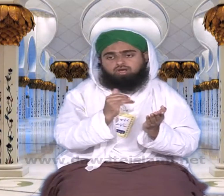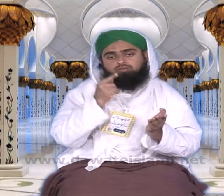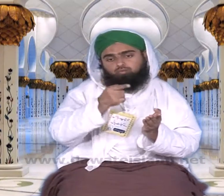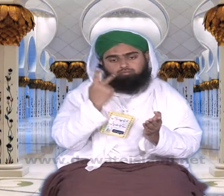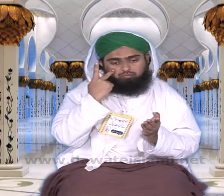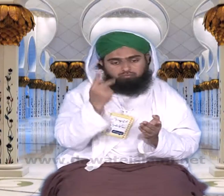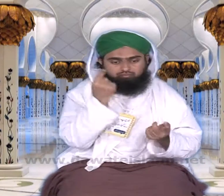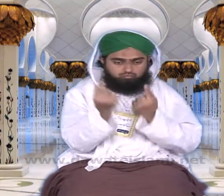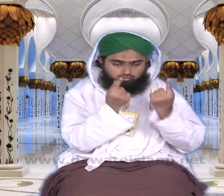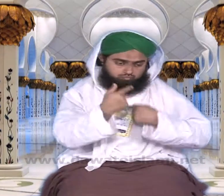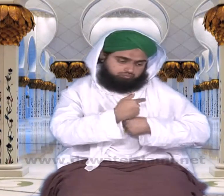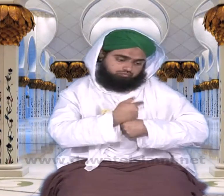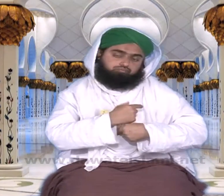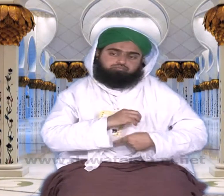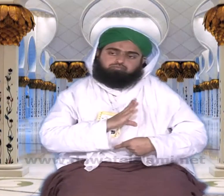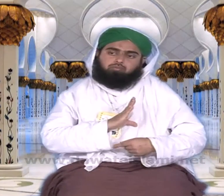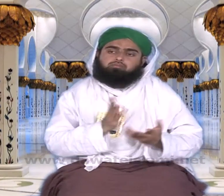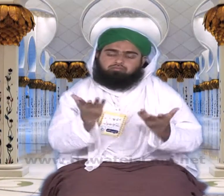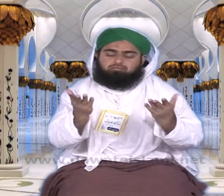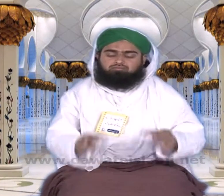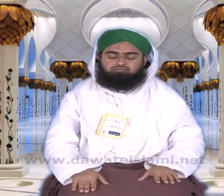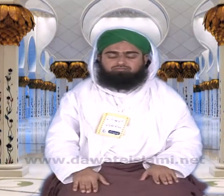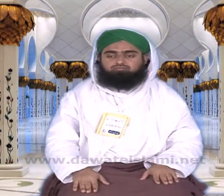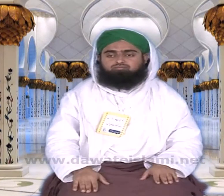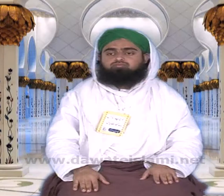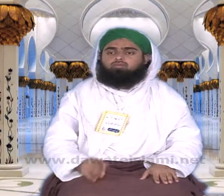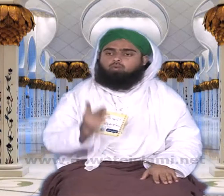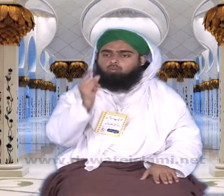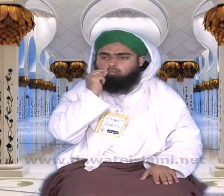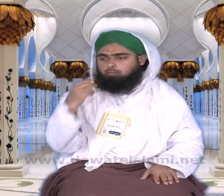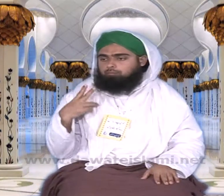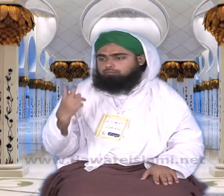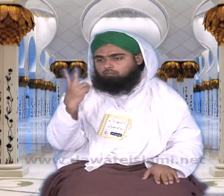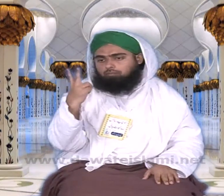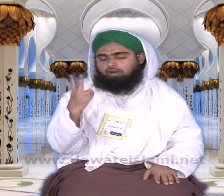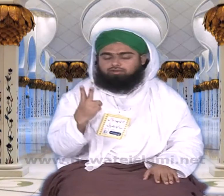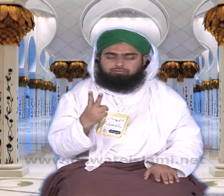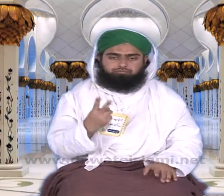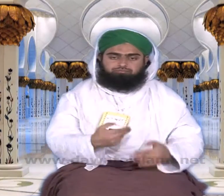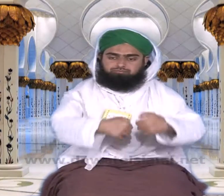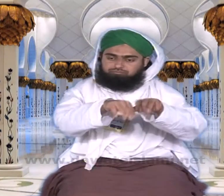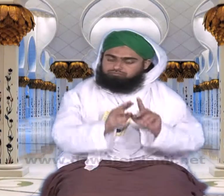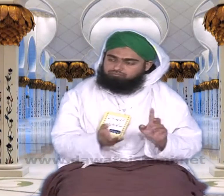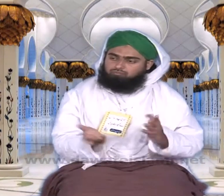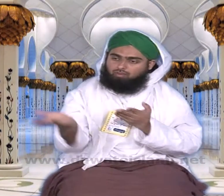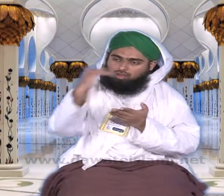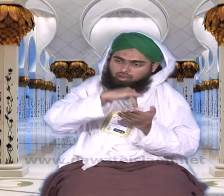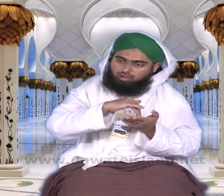چنانچہ ایسا ہی کیا گیا تیسرے دن دونوں بھائی تیسرے دن بھی گئے تھے فاتحہ پڑھنے کے لیے